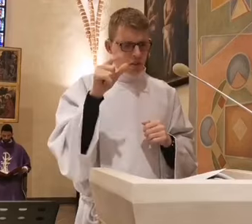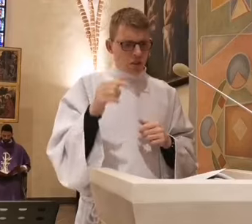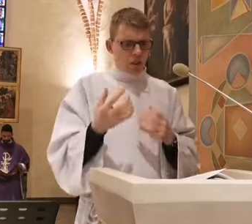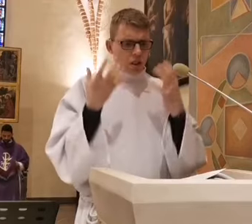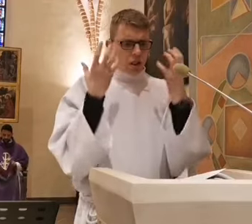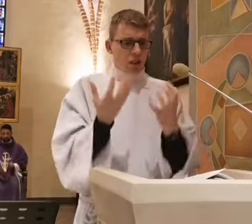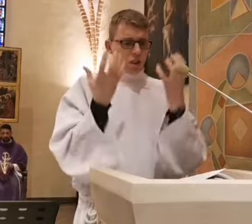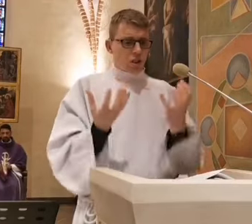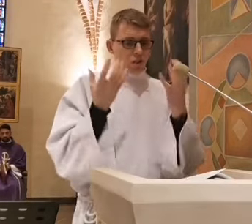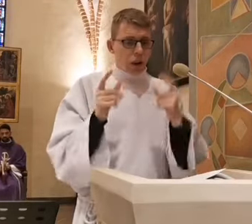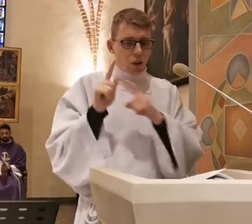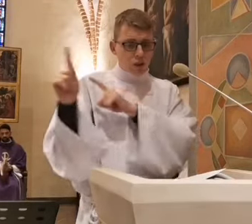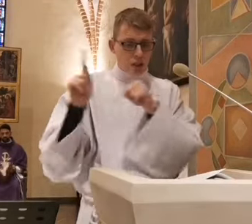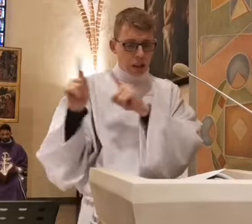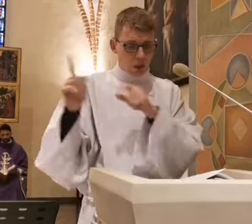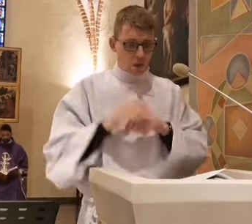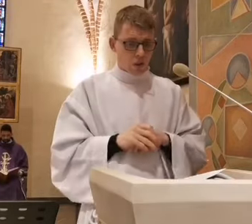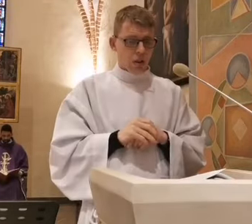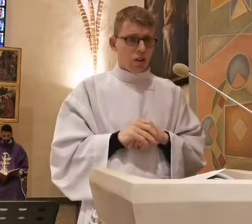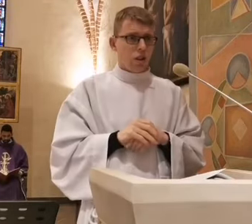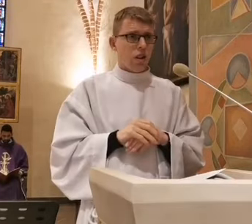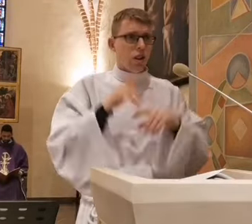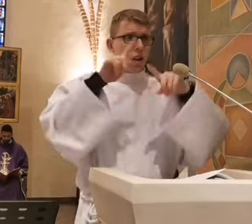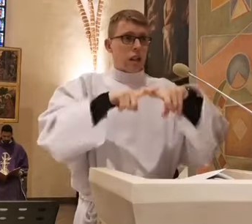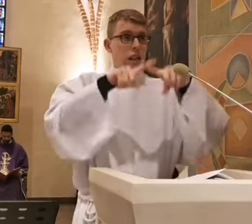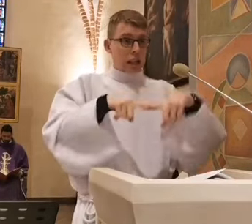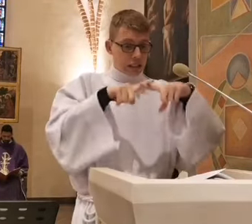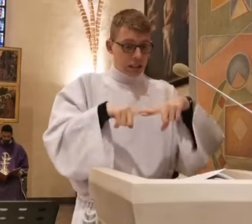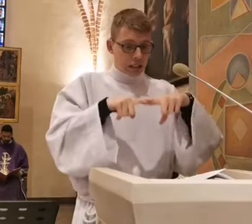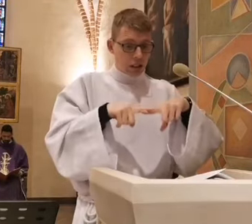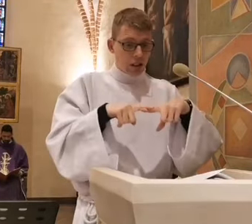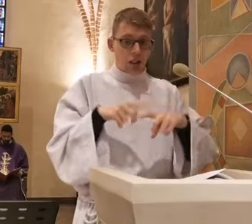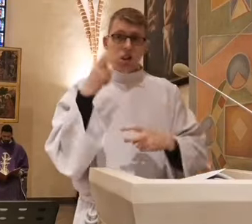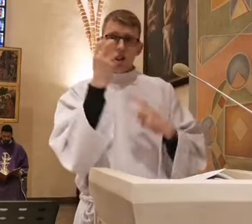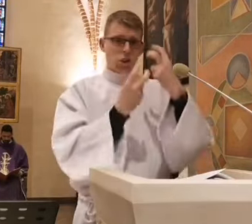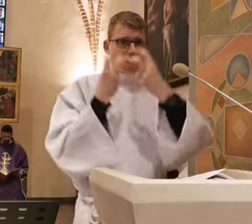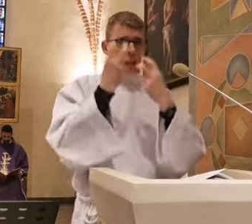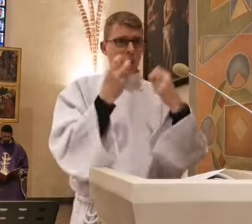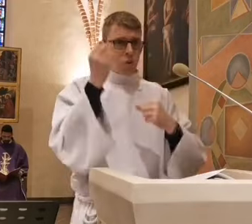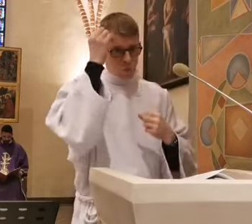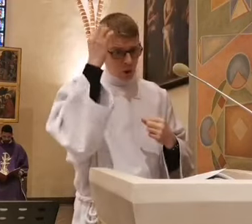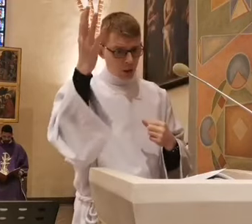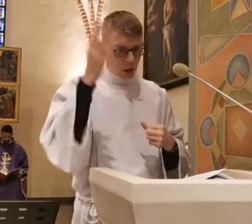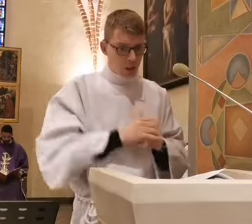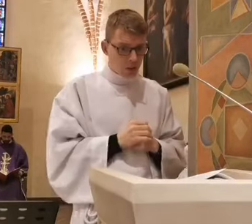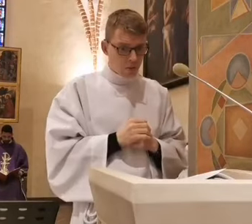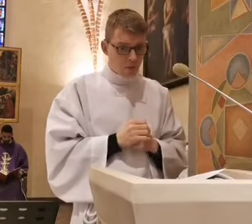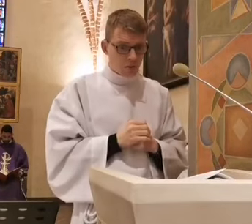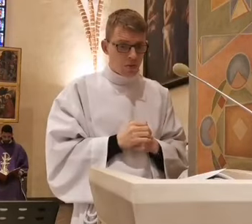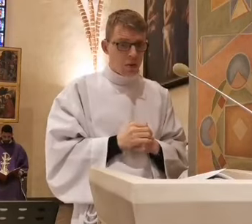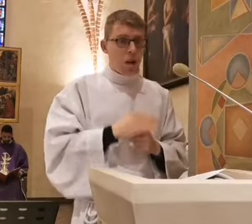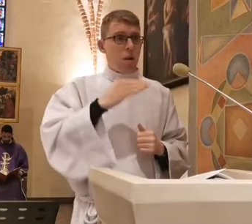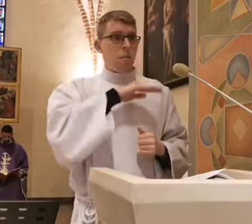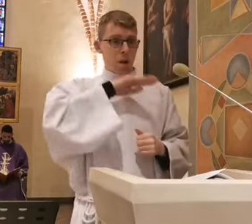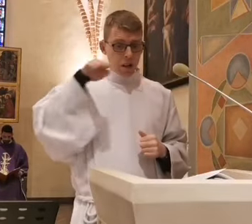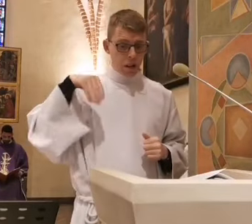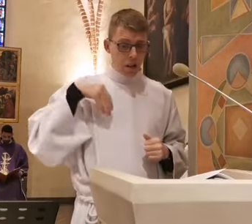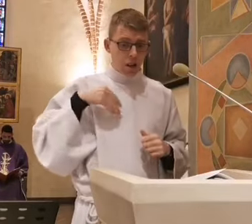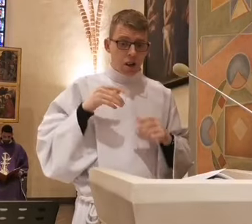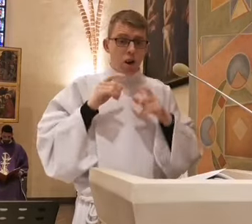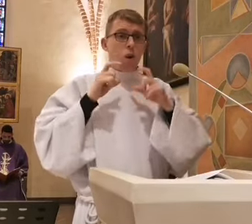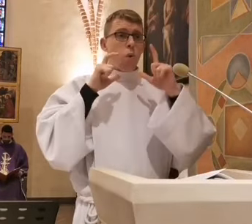Żydzi żądają znaków, Grecy szukają mądrości.